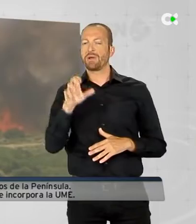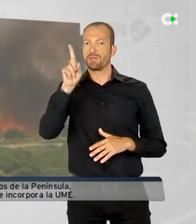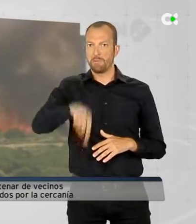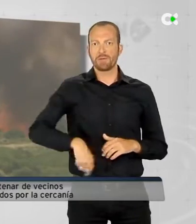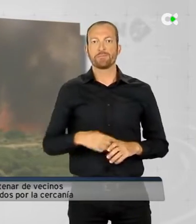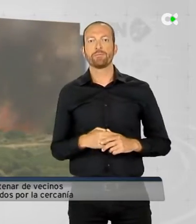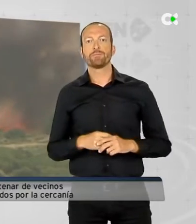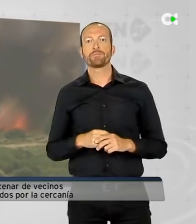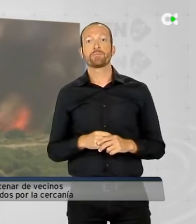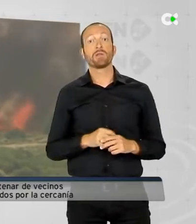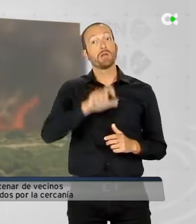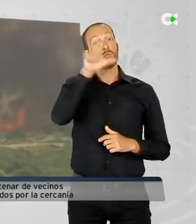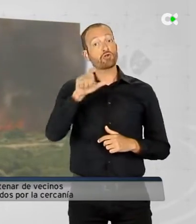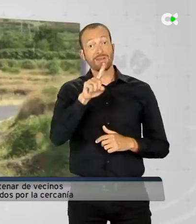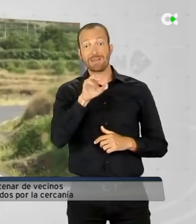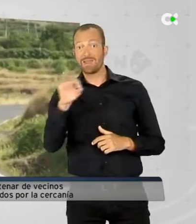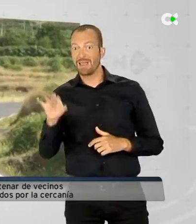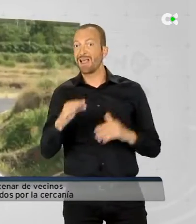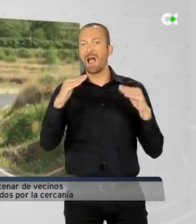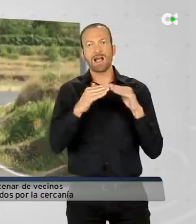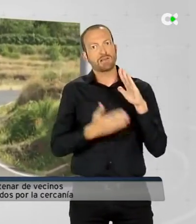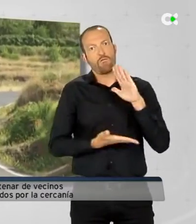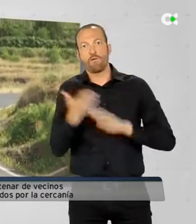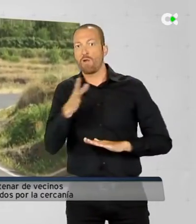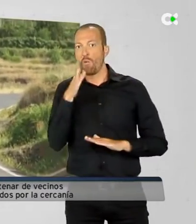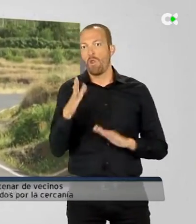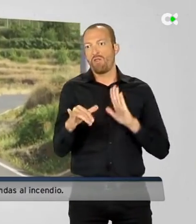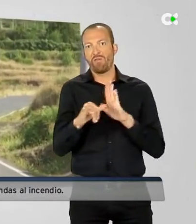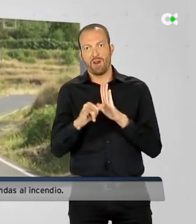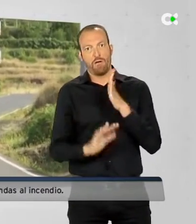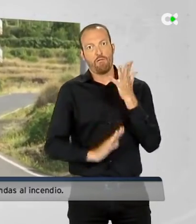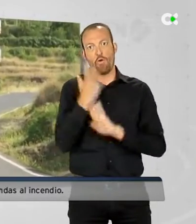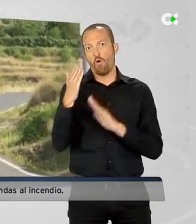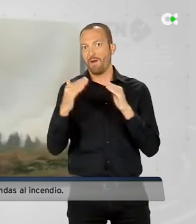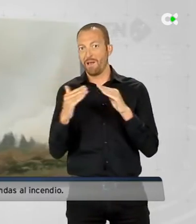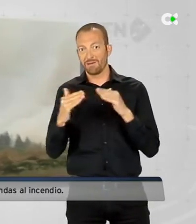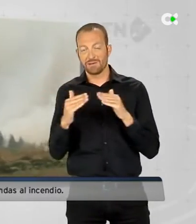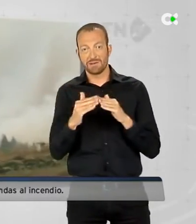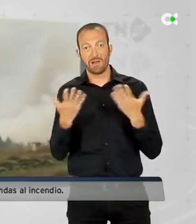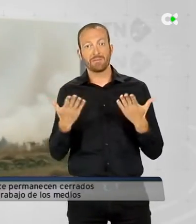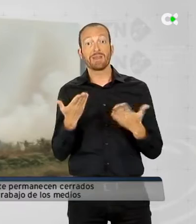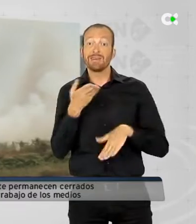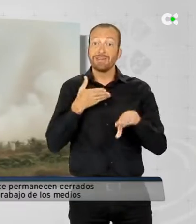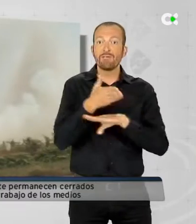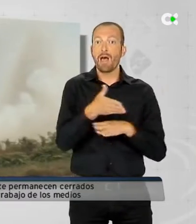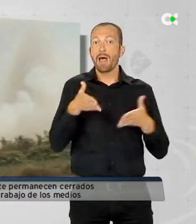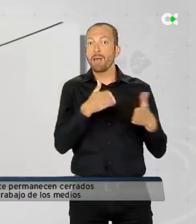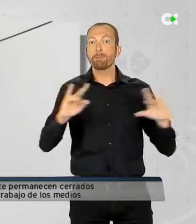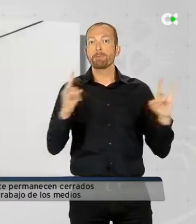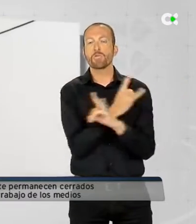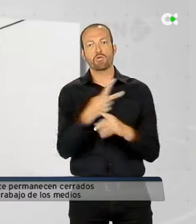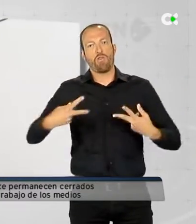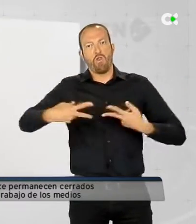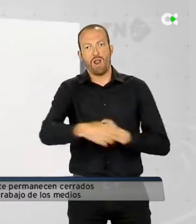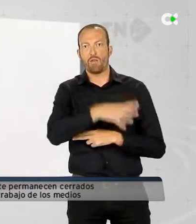Casi un centenar de vecinos están desalojados por la cercanía de sus viviendas al incendio. Los accesos al monte permanecen